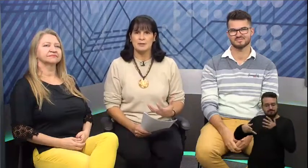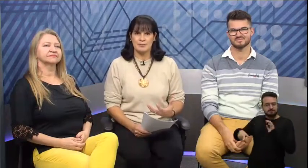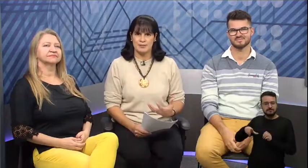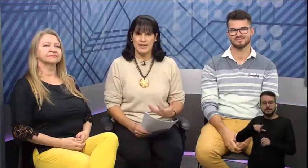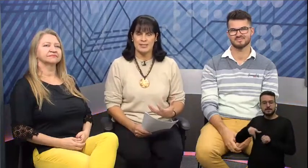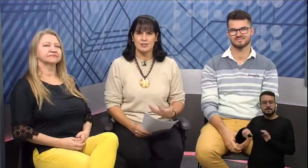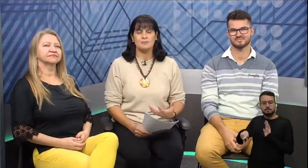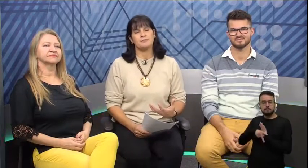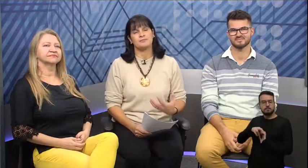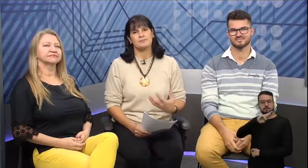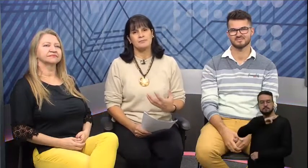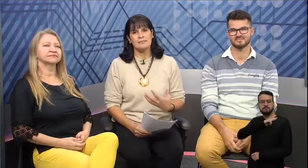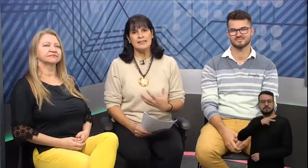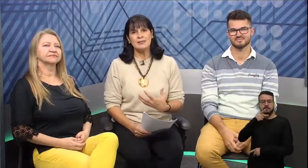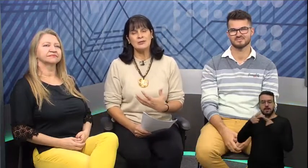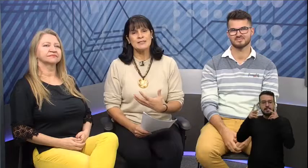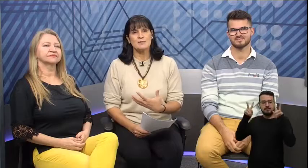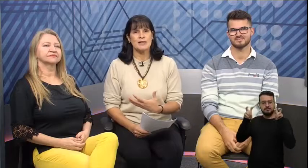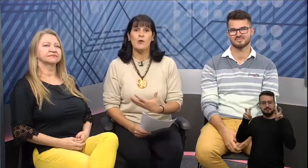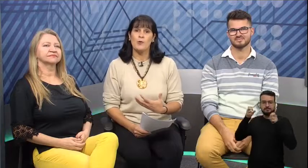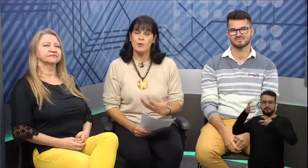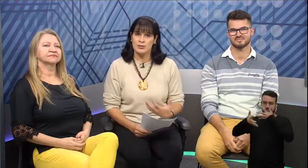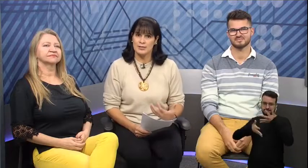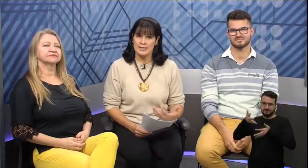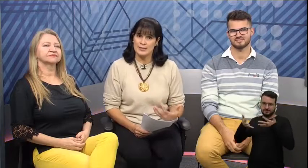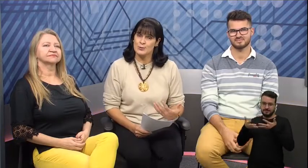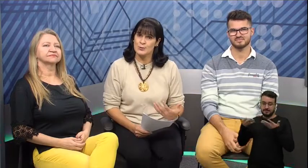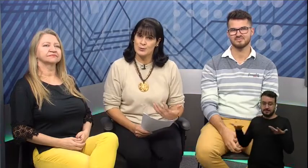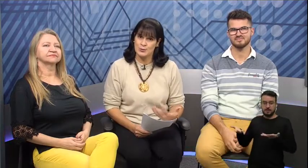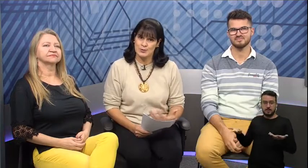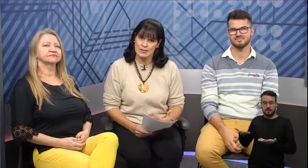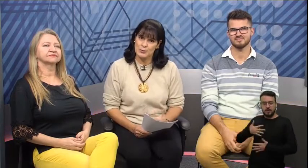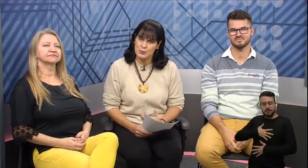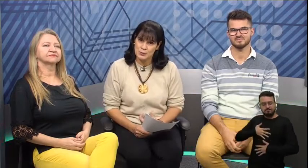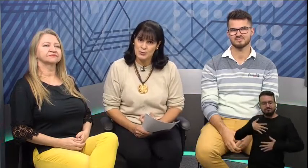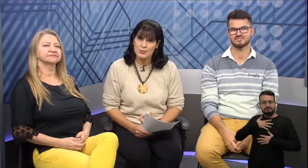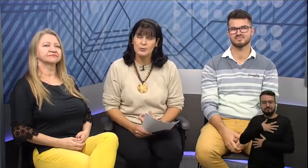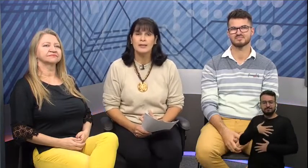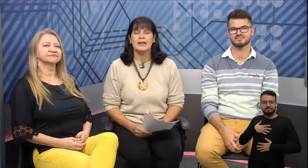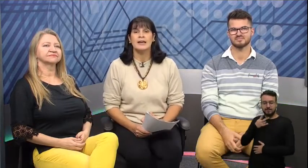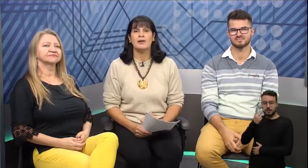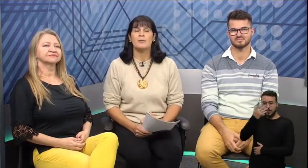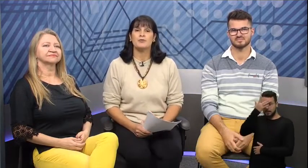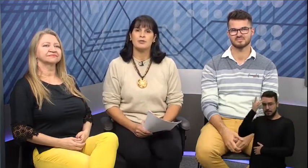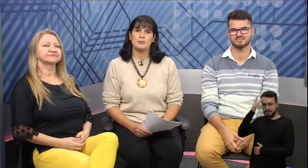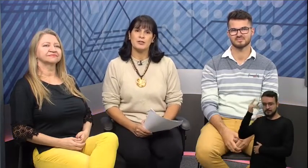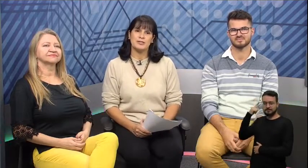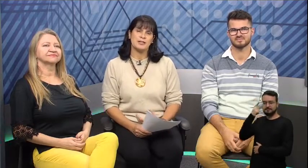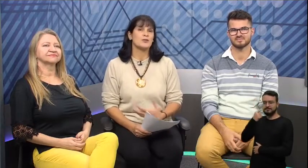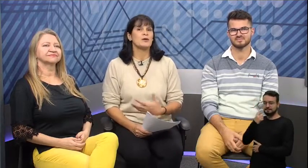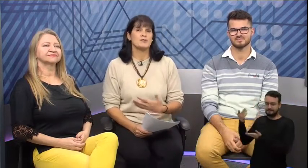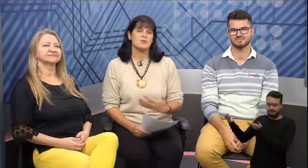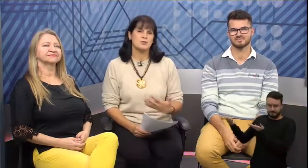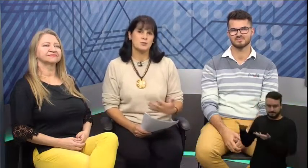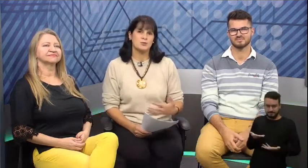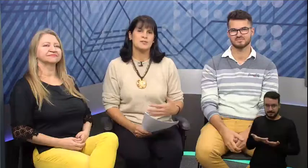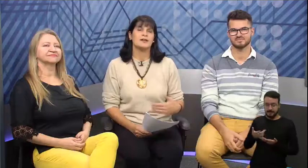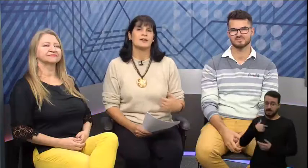não é verdade? Então, nós temos a honra de ter esses dois surdos aqui conosco. Eu aproveito para dizer que conheço esses surdos